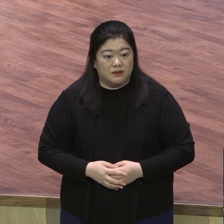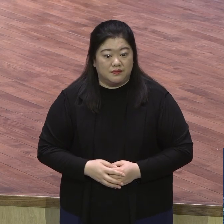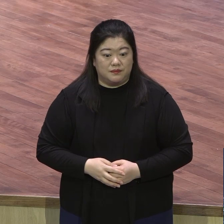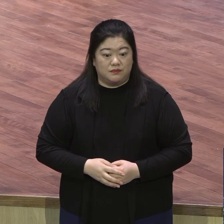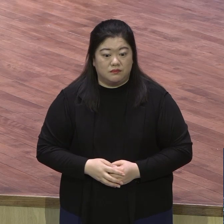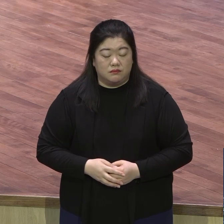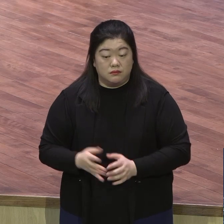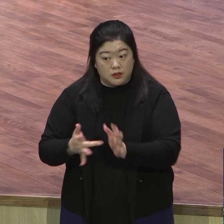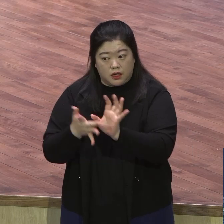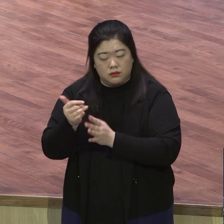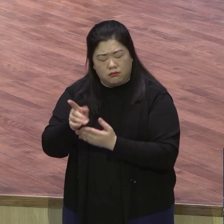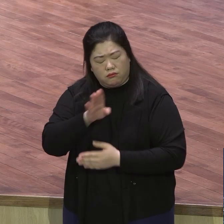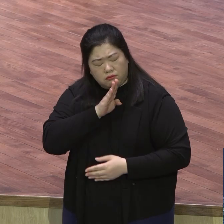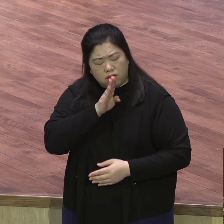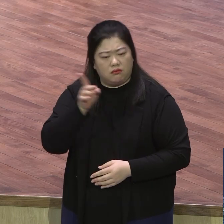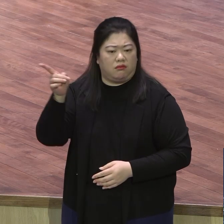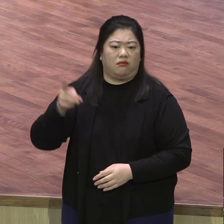예수님 말씀 틀린 거 아니에요.